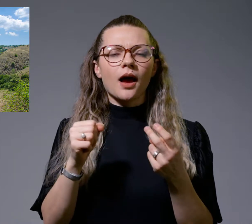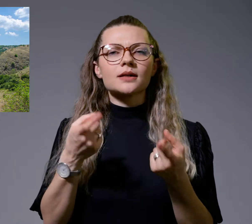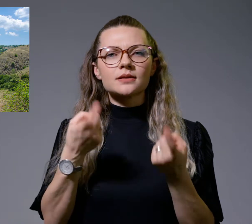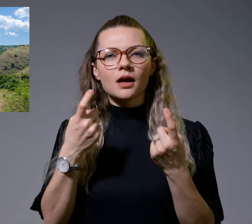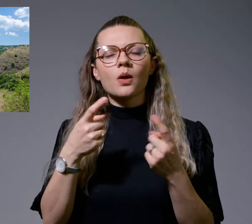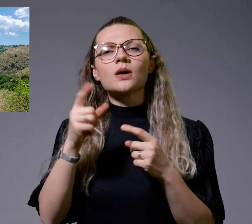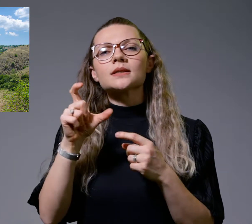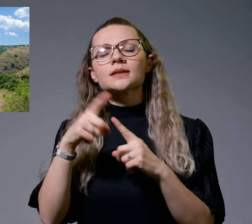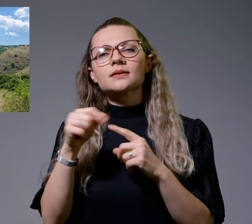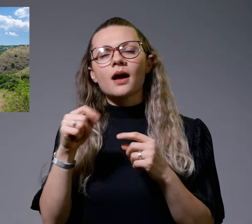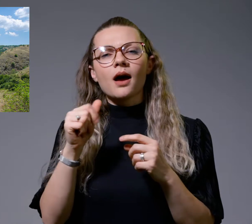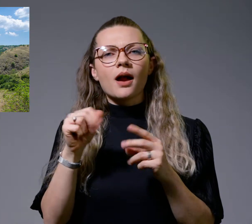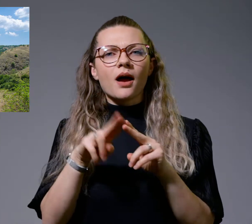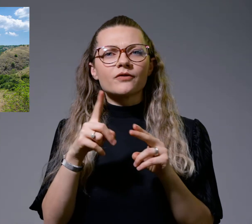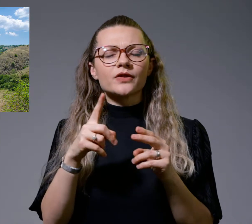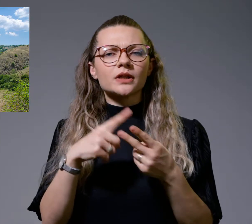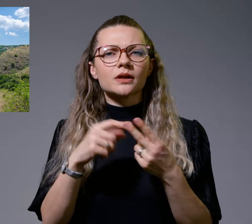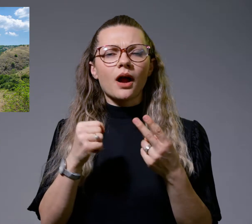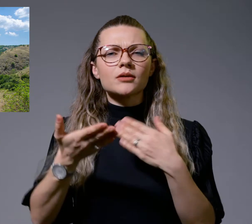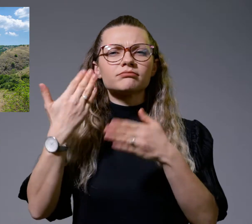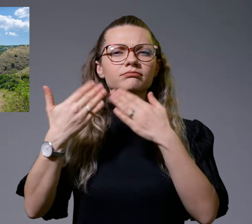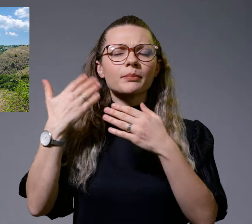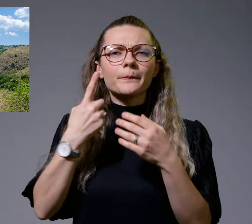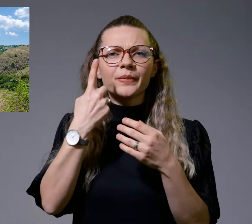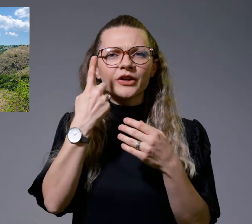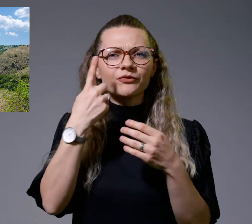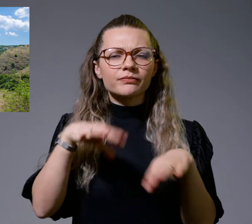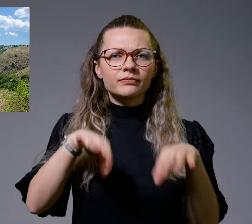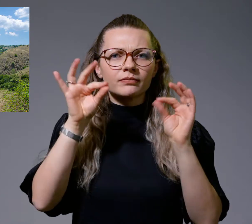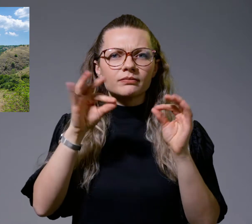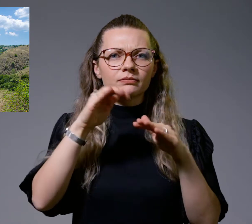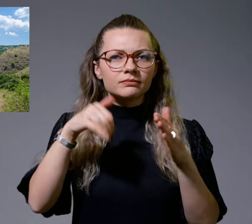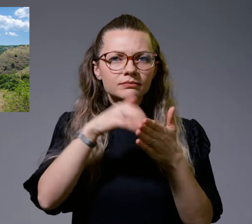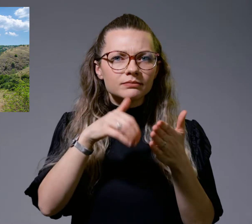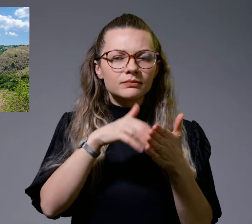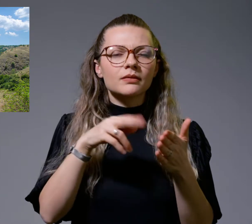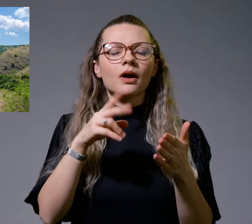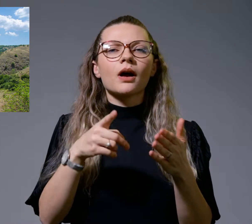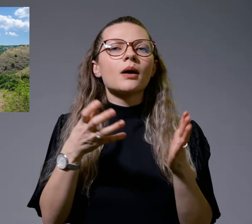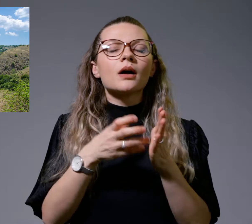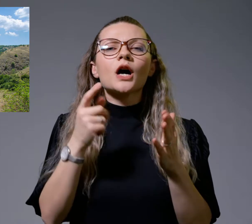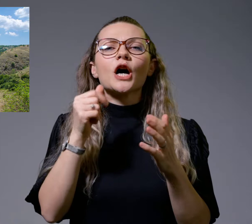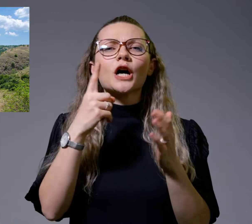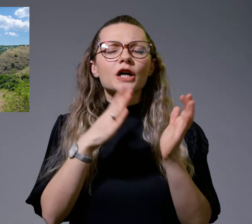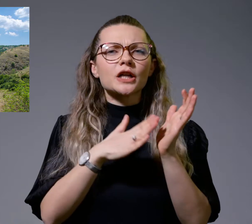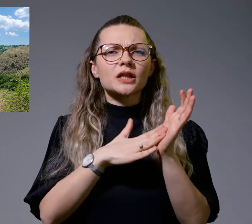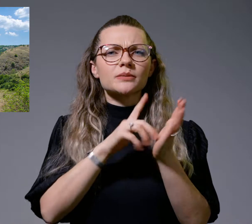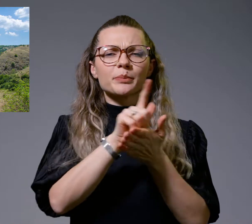Најраните откриени археолошки остатоци на ова место потекнуваат од римско време, а поради